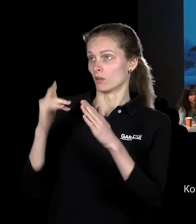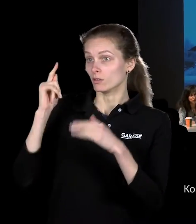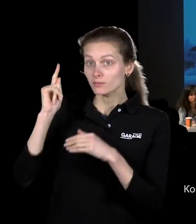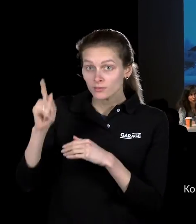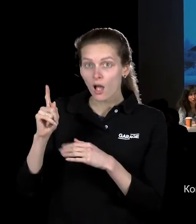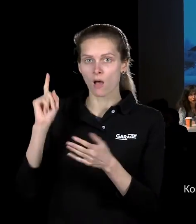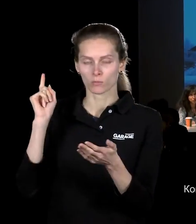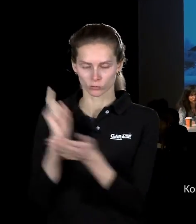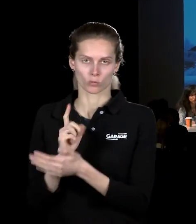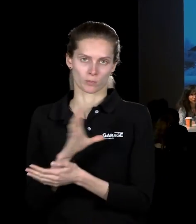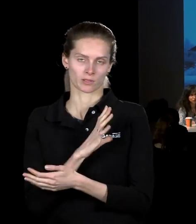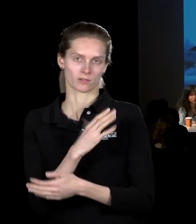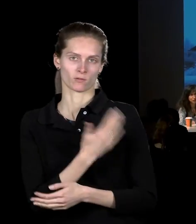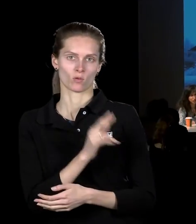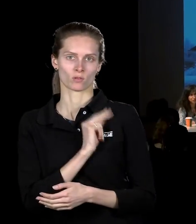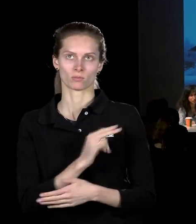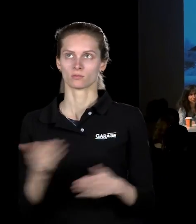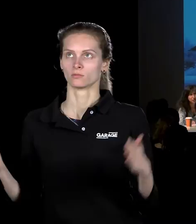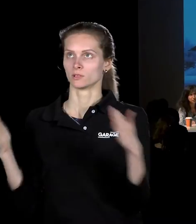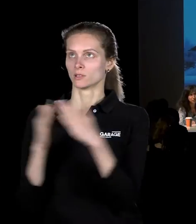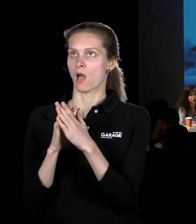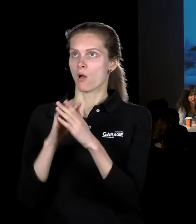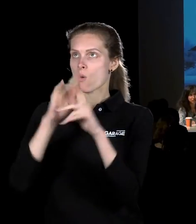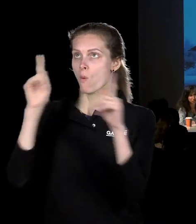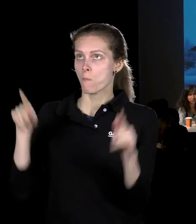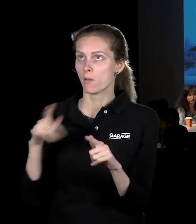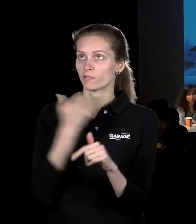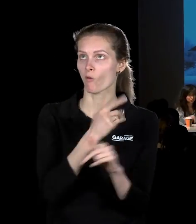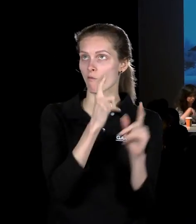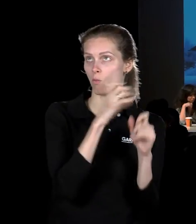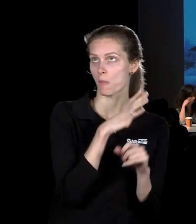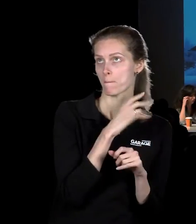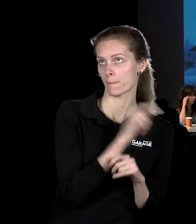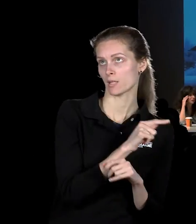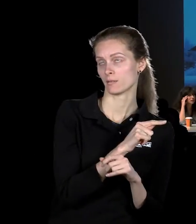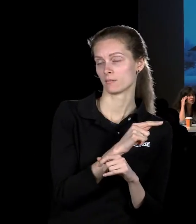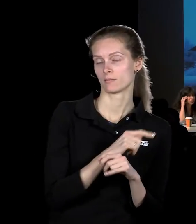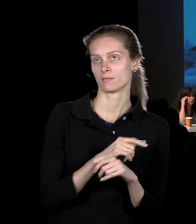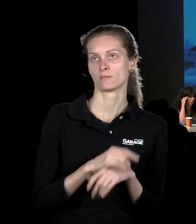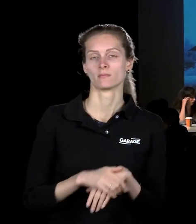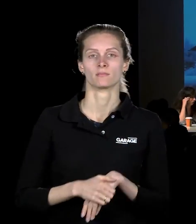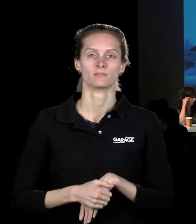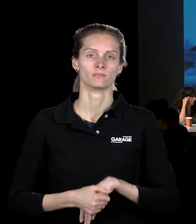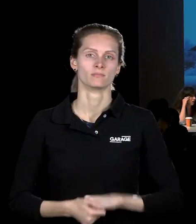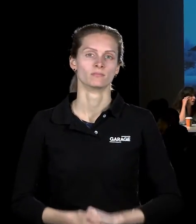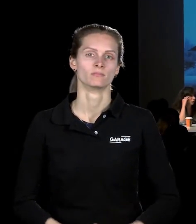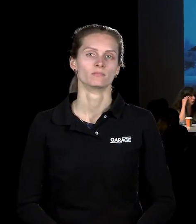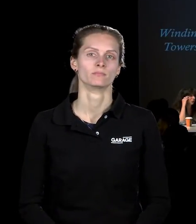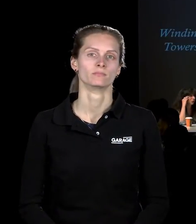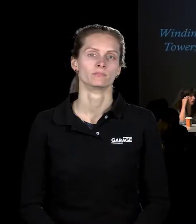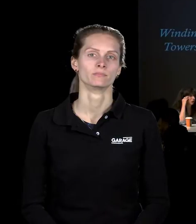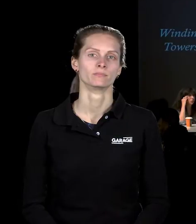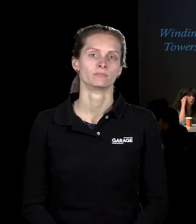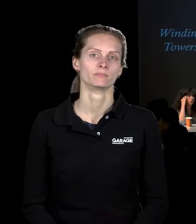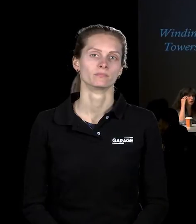может не быть работ Бехеров, потому что это здание с их фотографией. Это здание, которое наверняка таки действительно фотографировали. Но